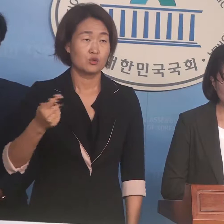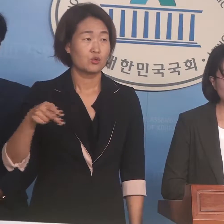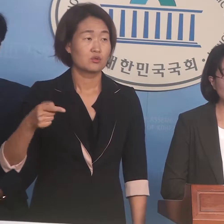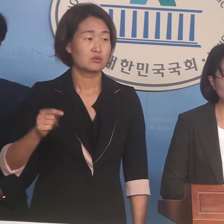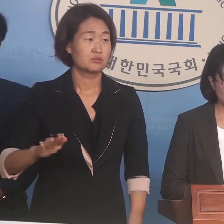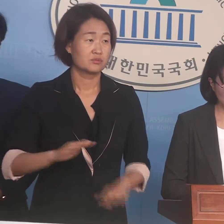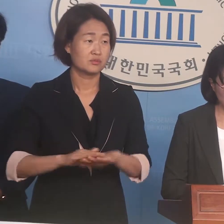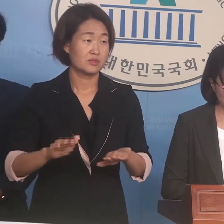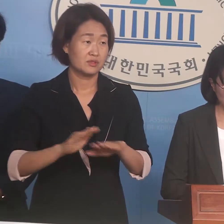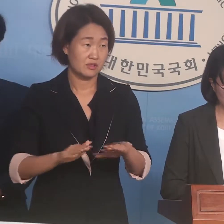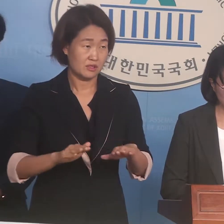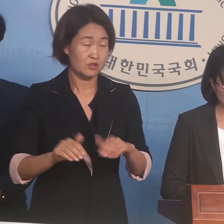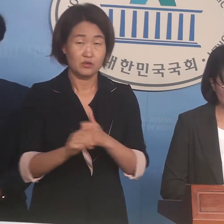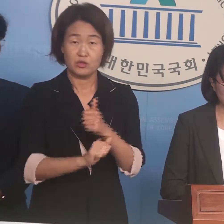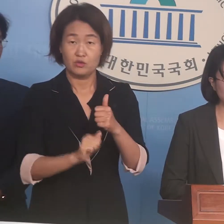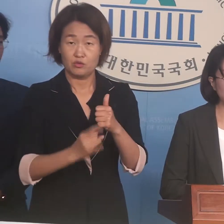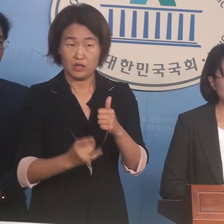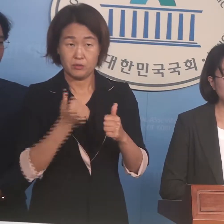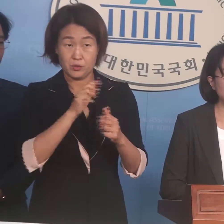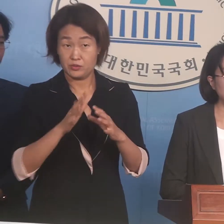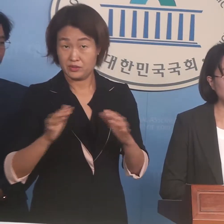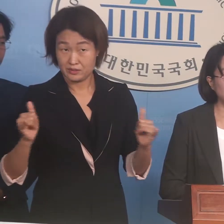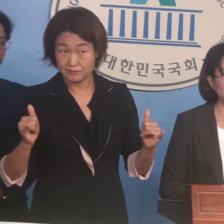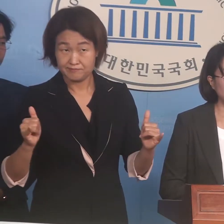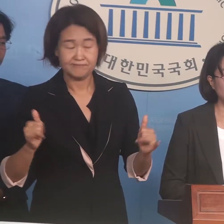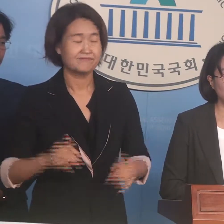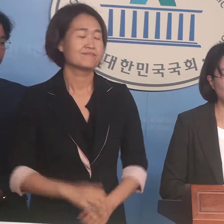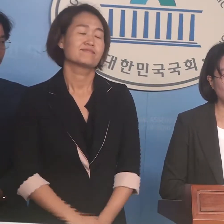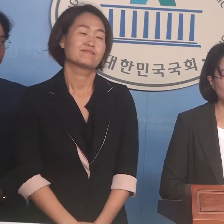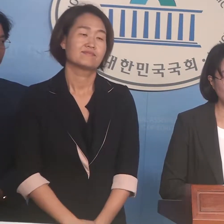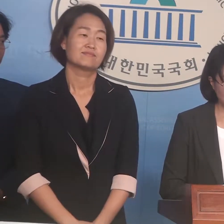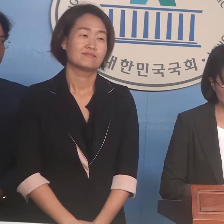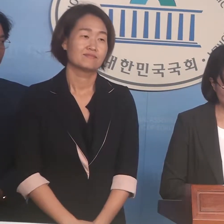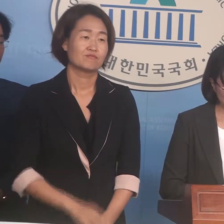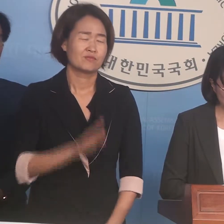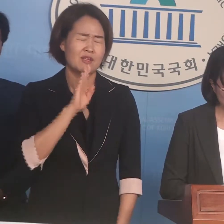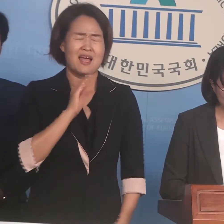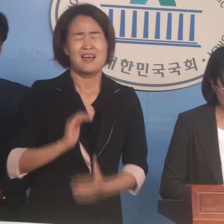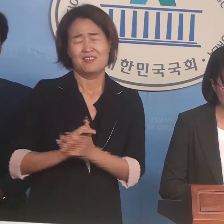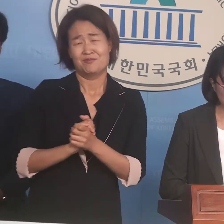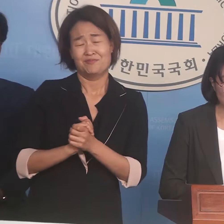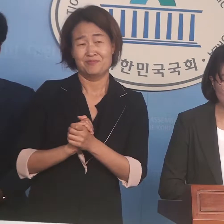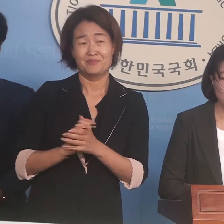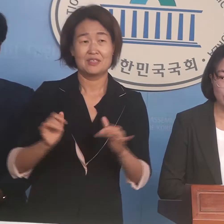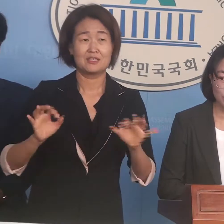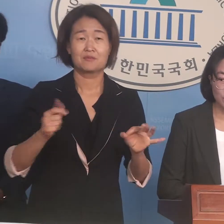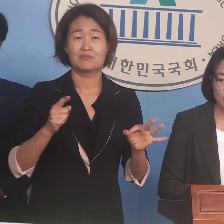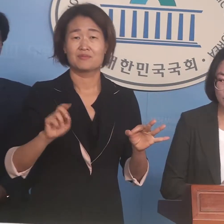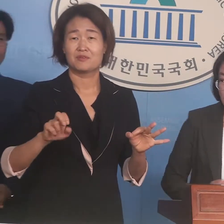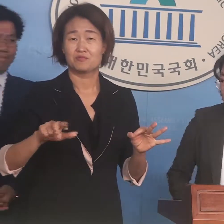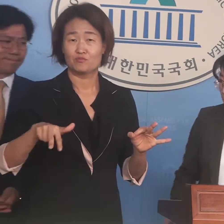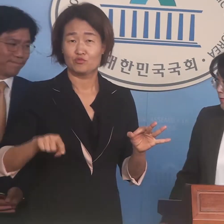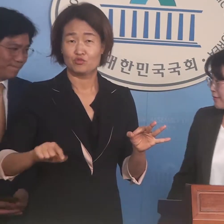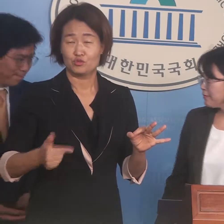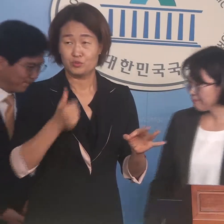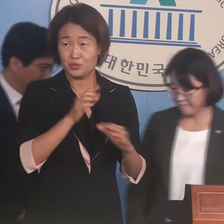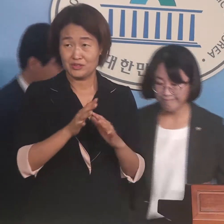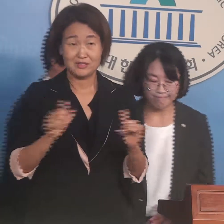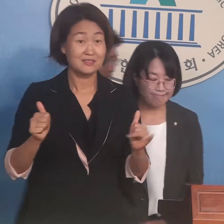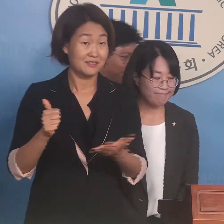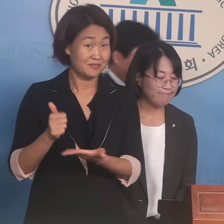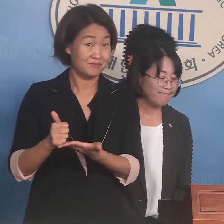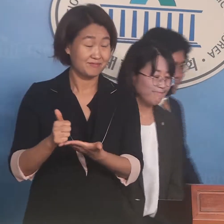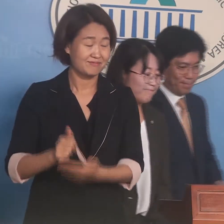대책위원회 구문 변호사이시고요. 물들의 든든한 친구십니다. 김남주 변호사 모시겠습니다.